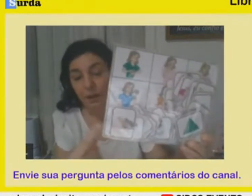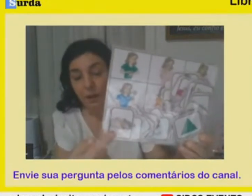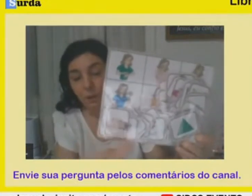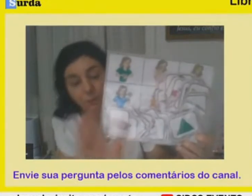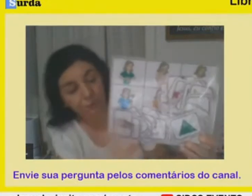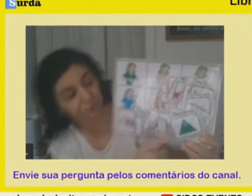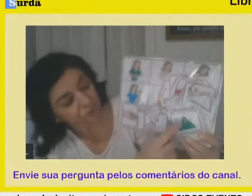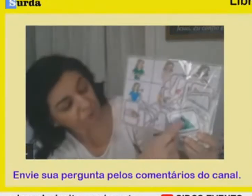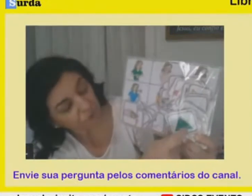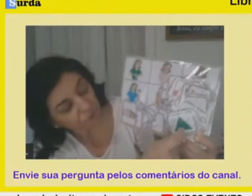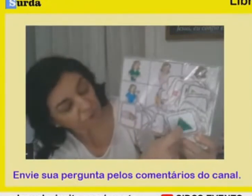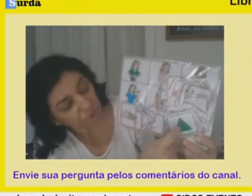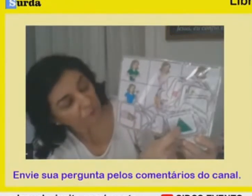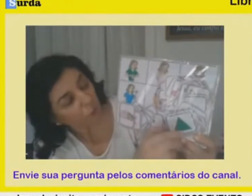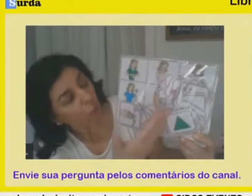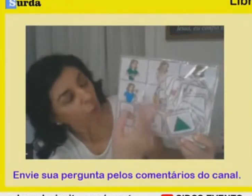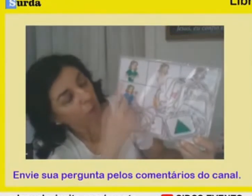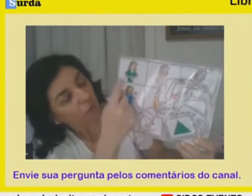Este aqui.